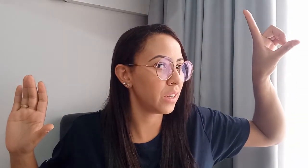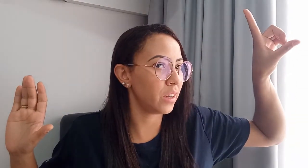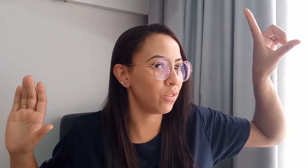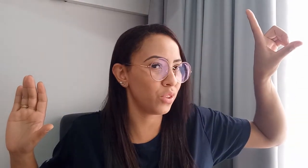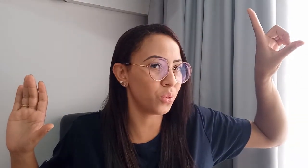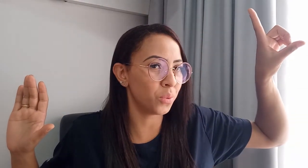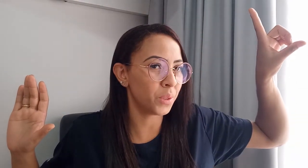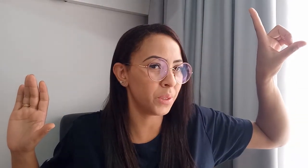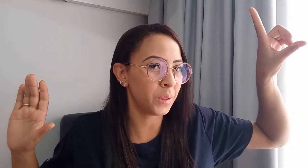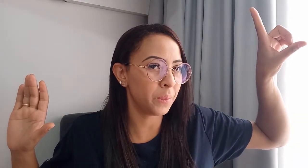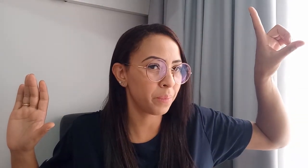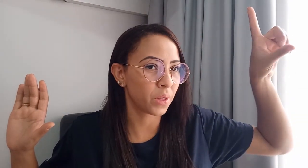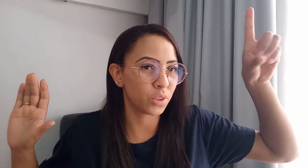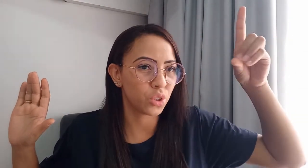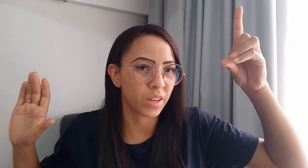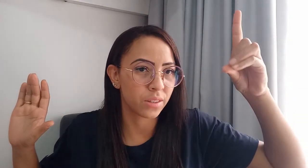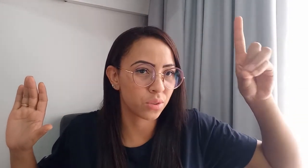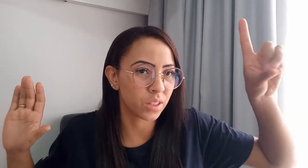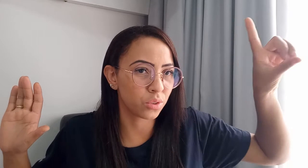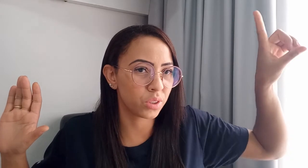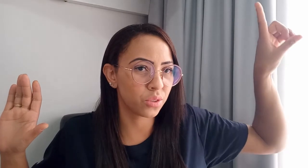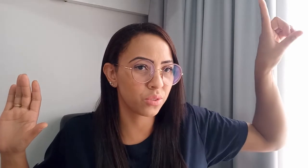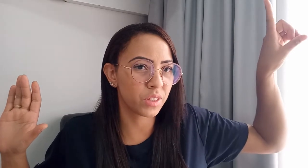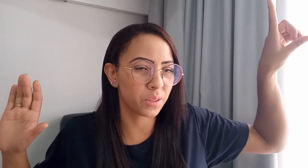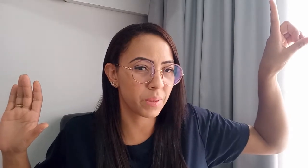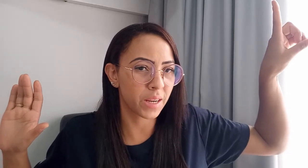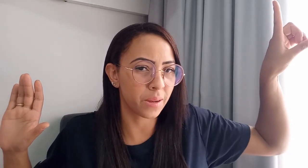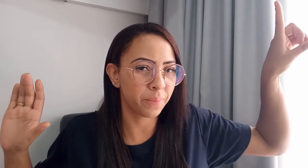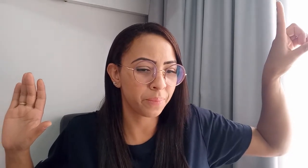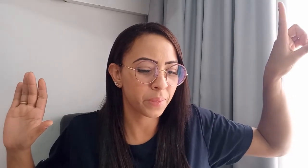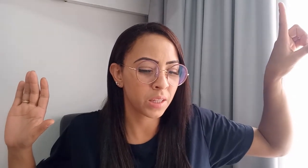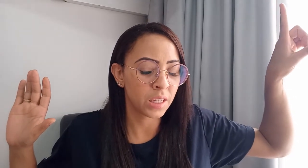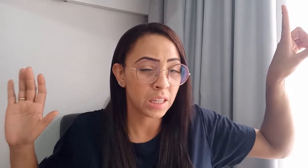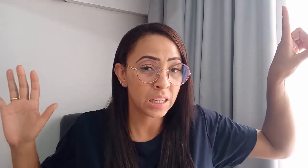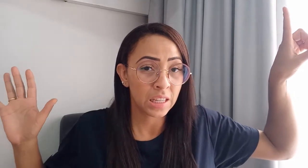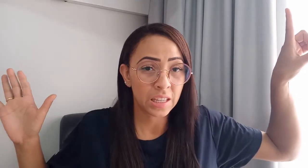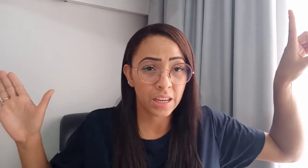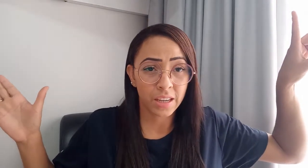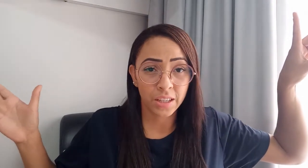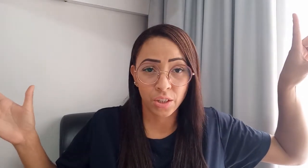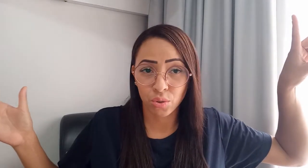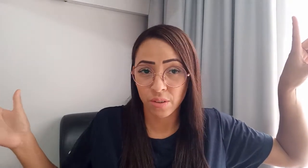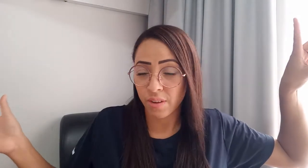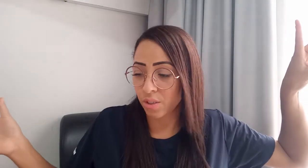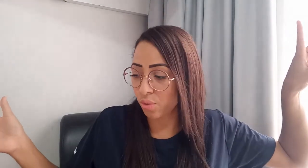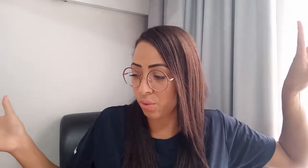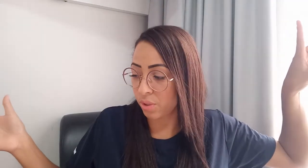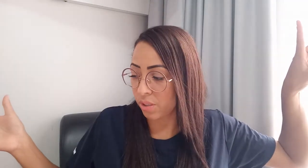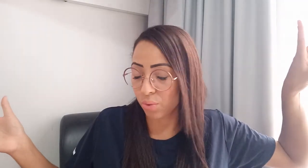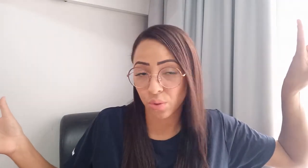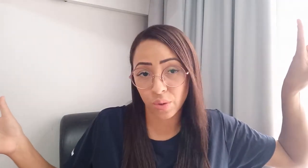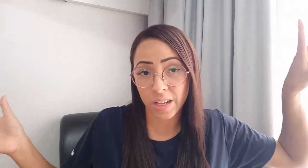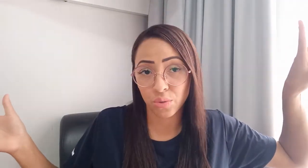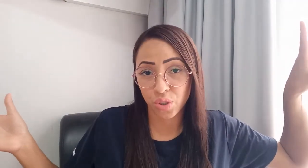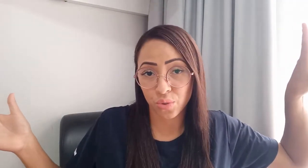ele virou. Então, a gente faz o sinal de Deus virando para cá. E aí, aqui eu já faço do outro lado